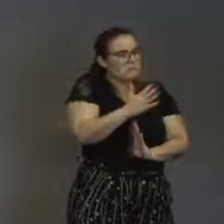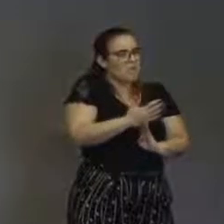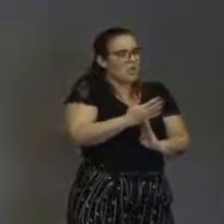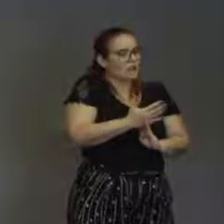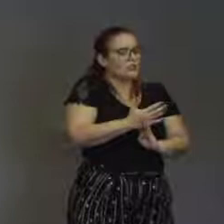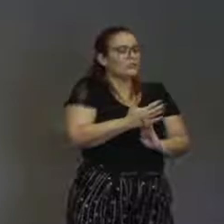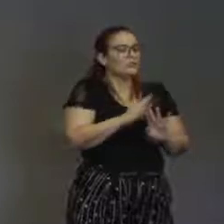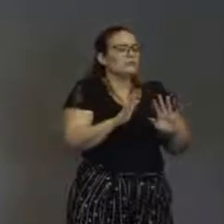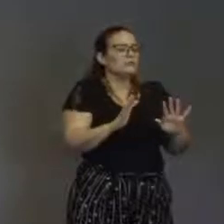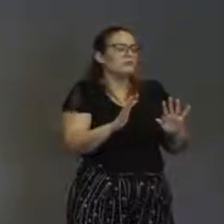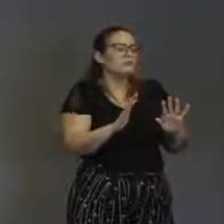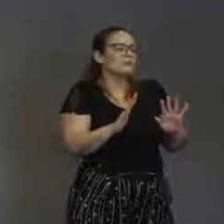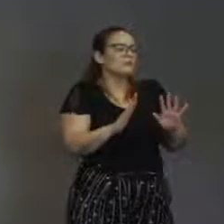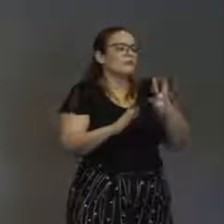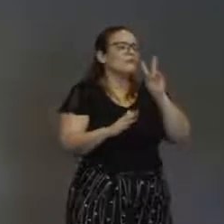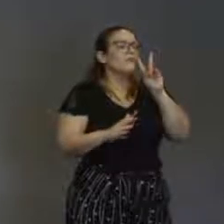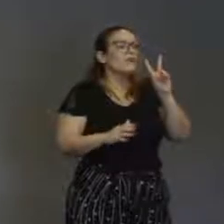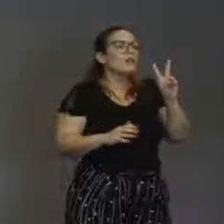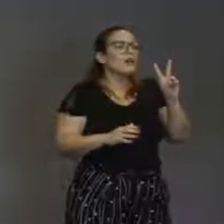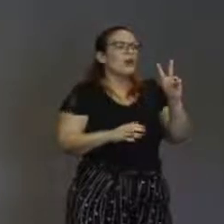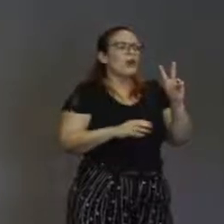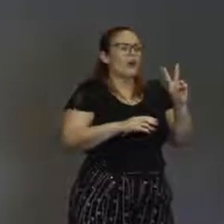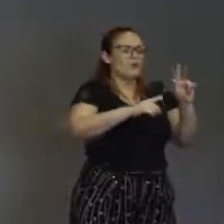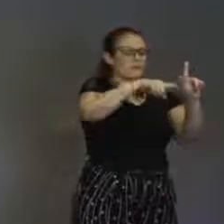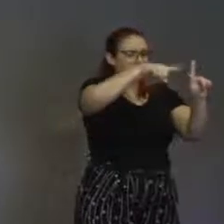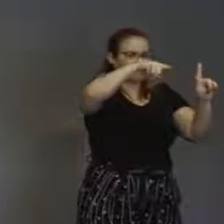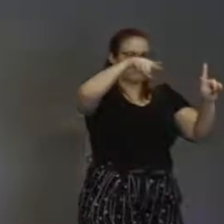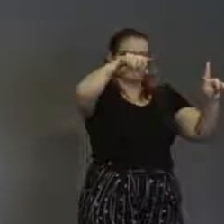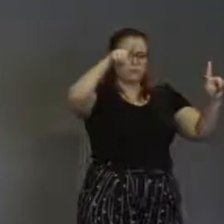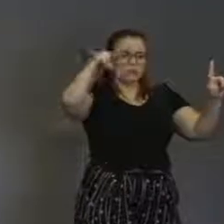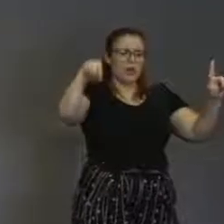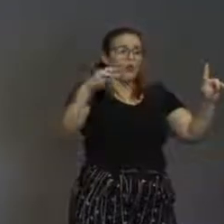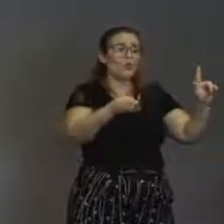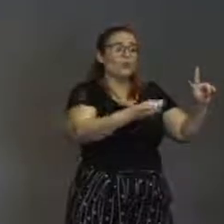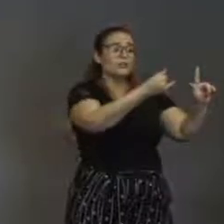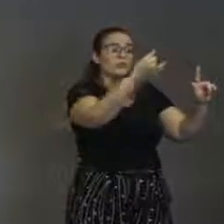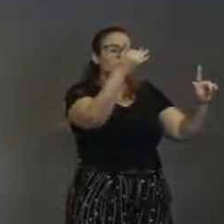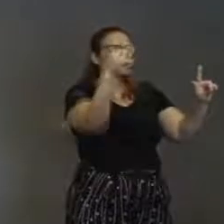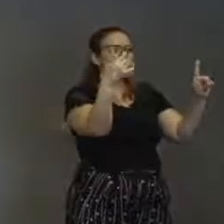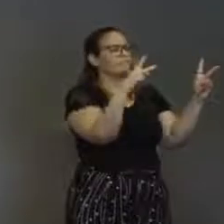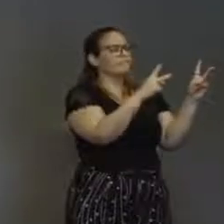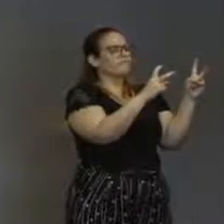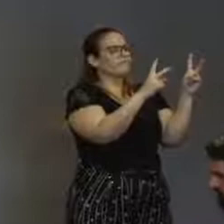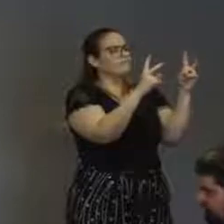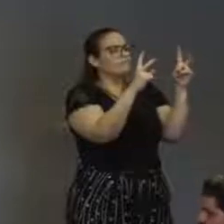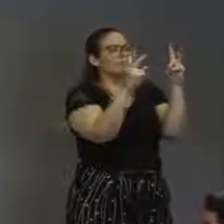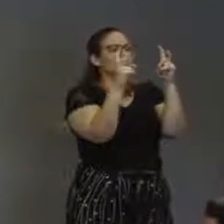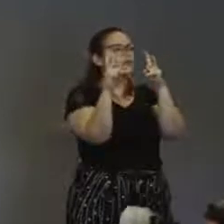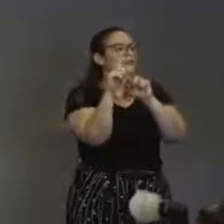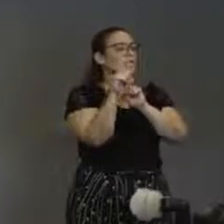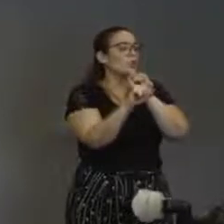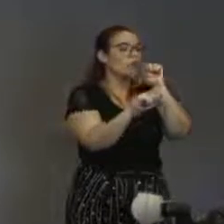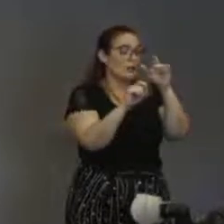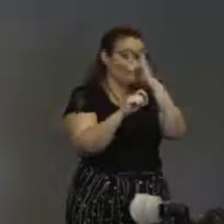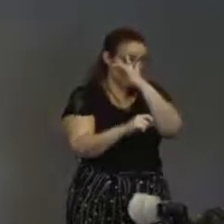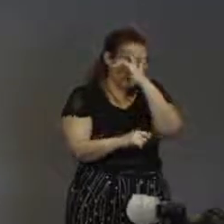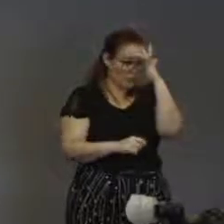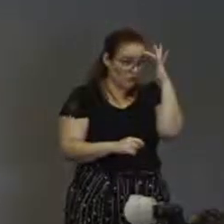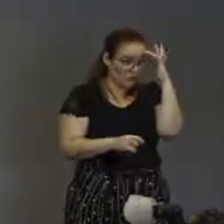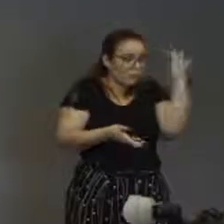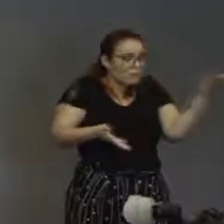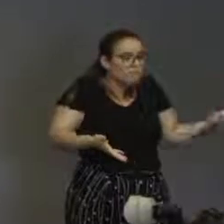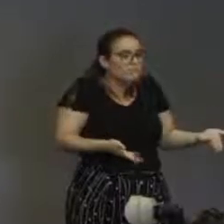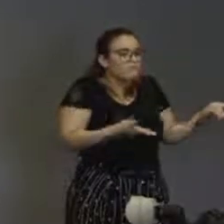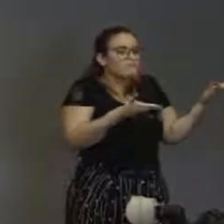gente pega as nuances dos indicadores que compõem esse IRBEM, a gente percebe umas coisas interessantes. E o que as pessoas mais valorizam,